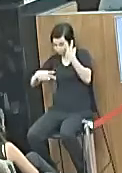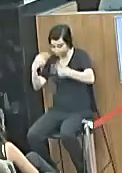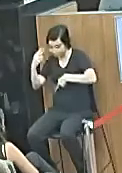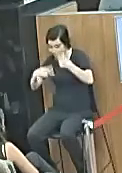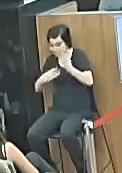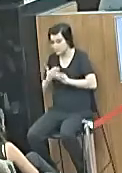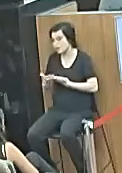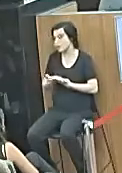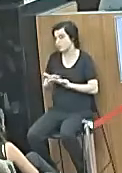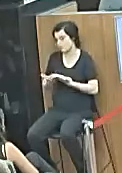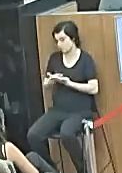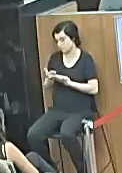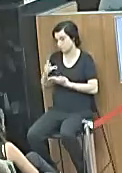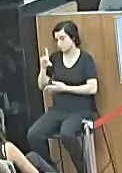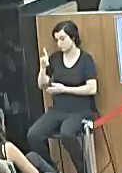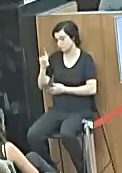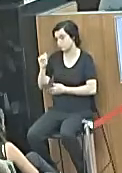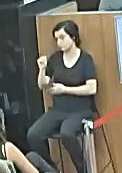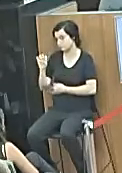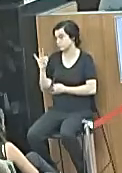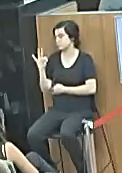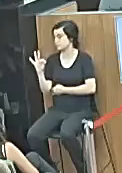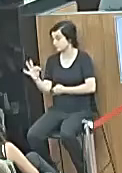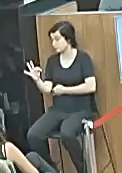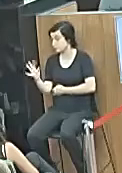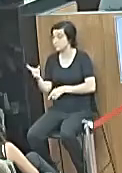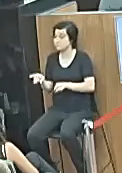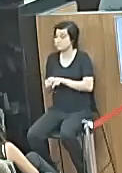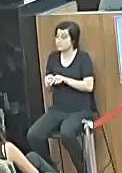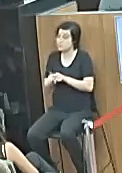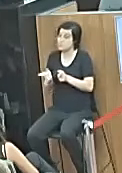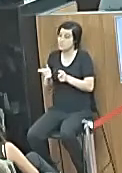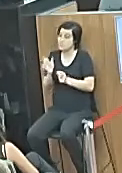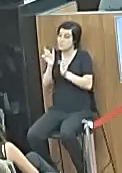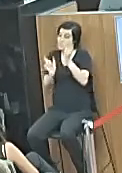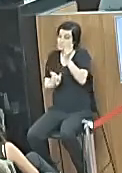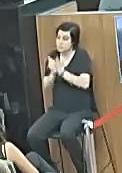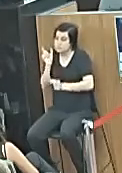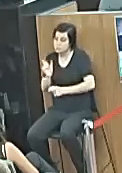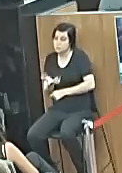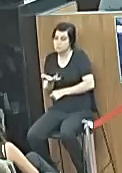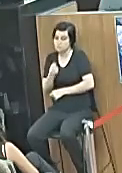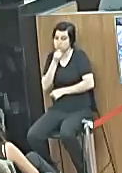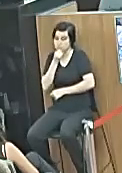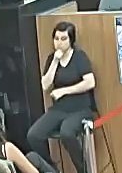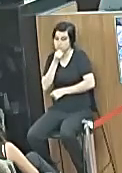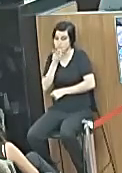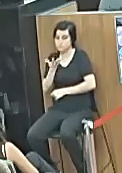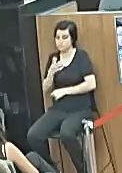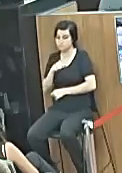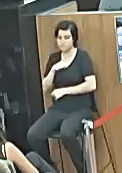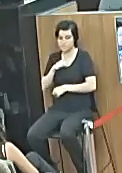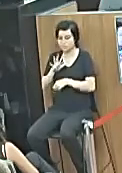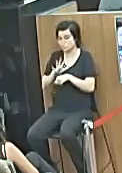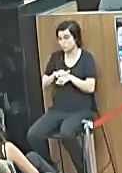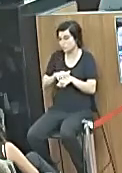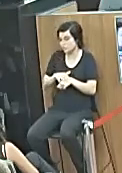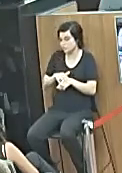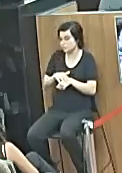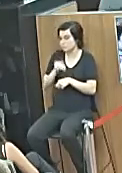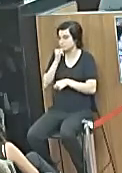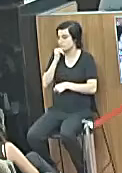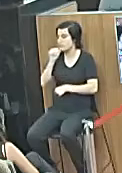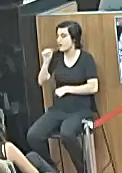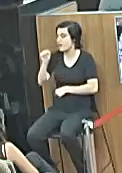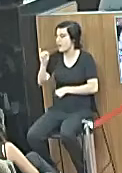transmissíveis e as pessoas que vivem e convive com as e st aids e